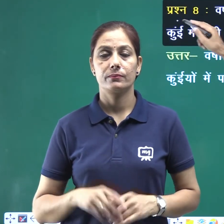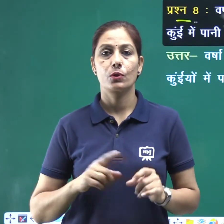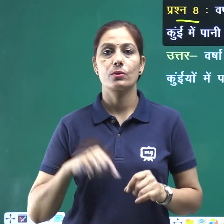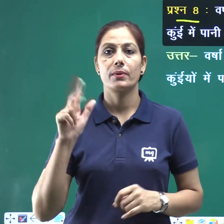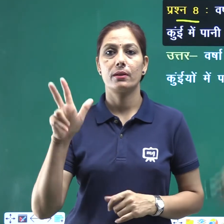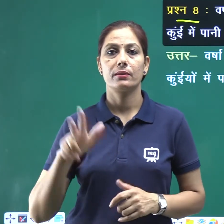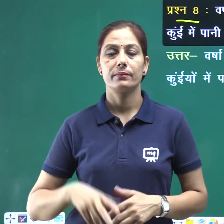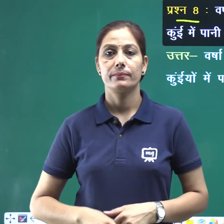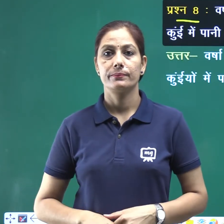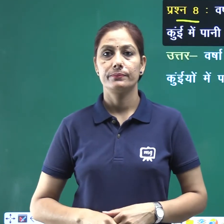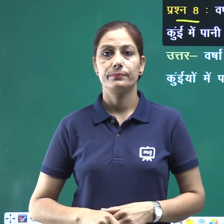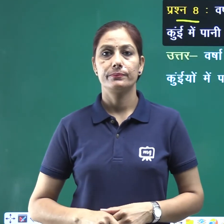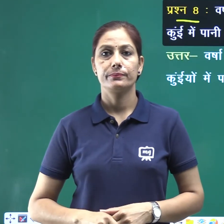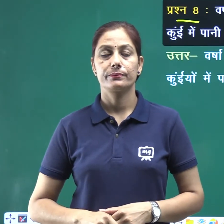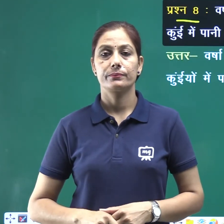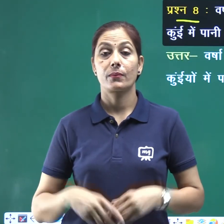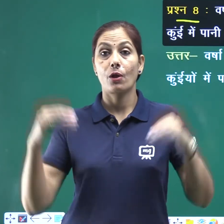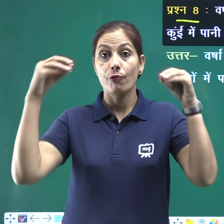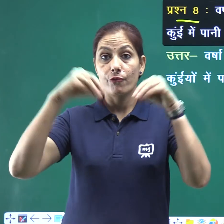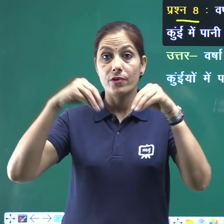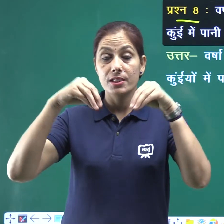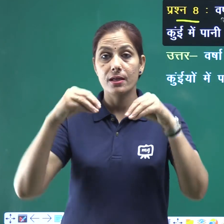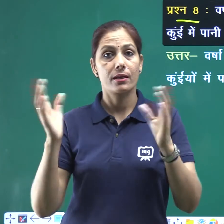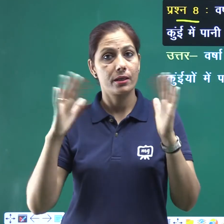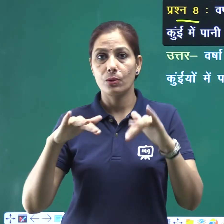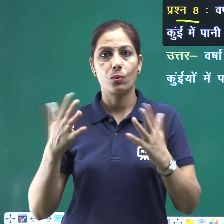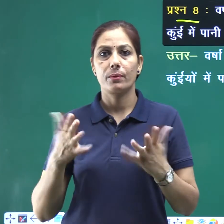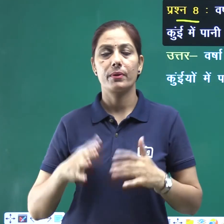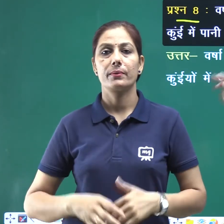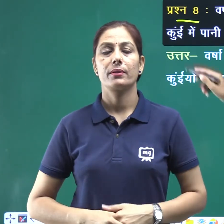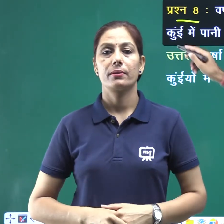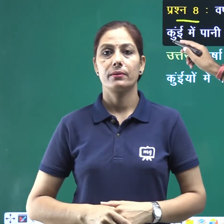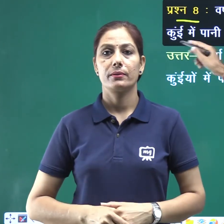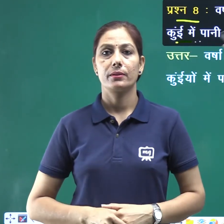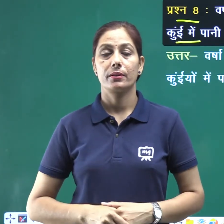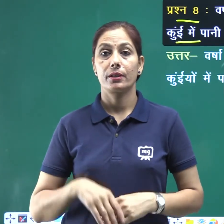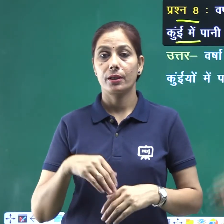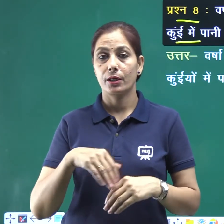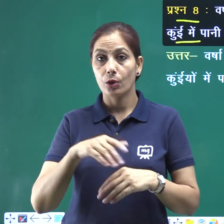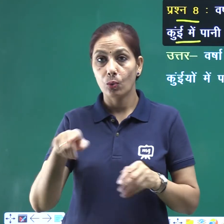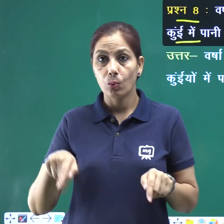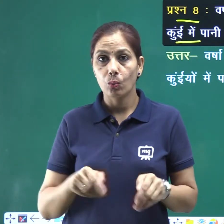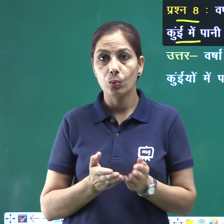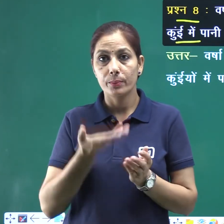प्रश्न 8, वर्षा न होने पर भी कुएं में